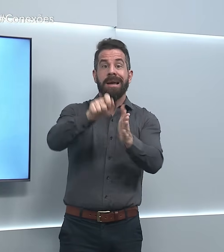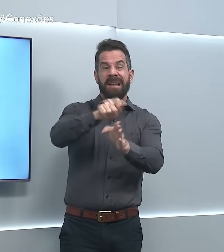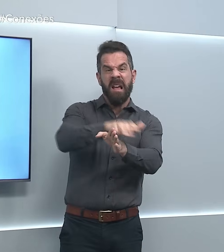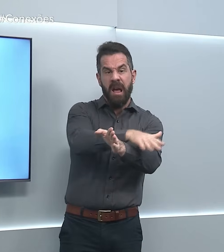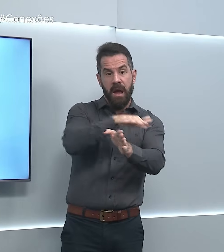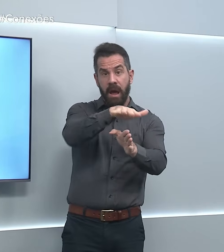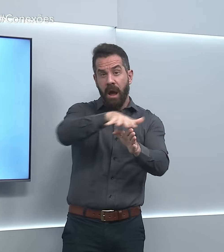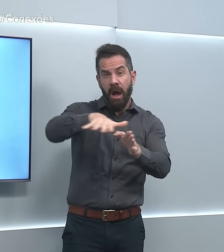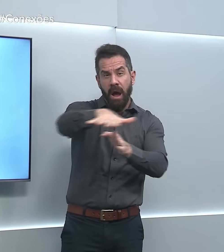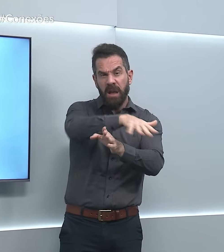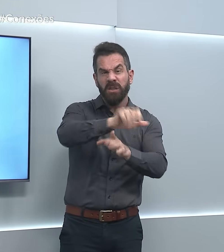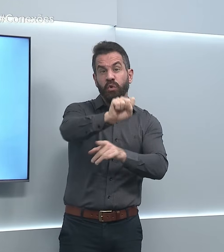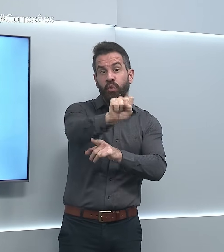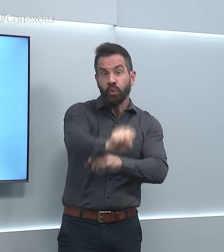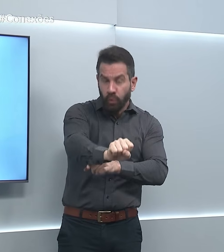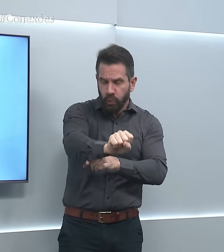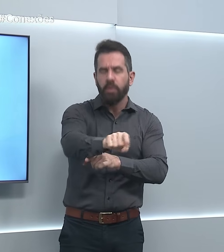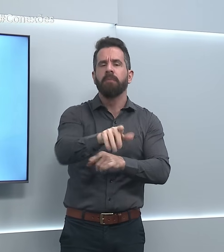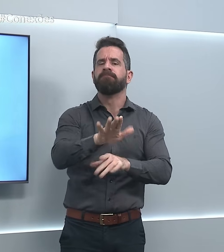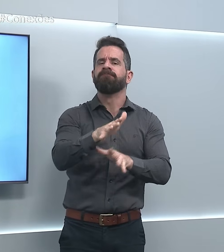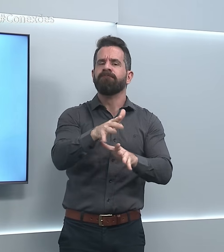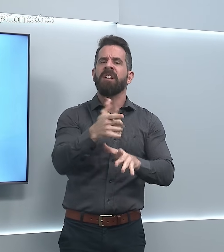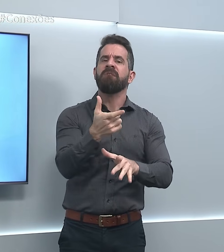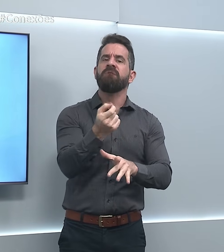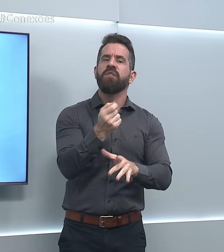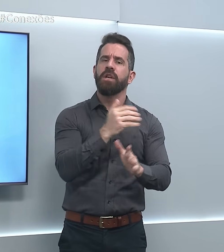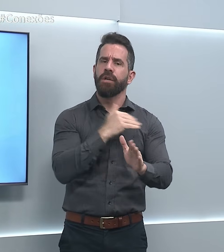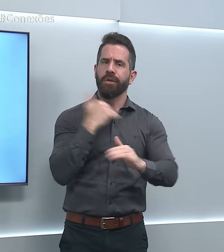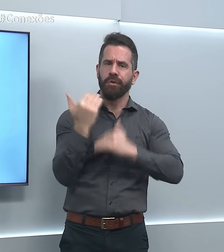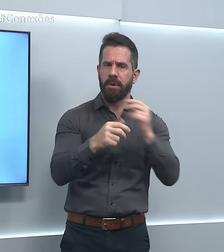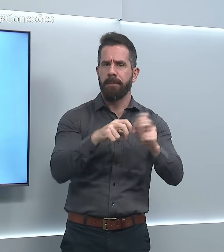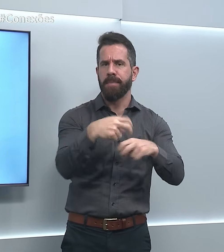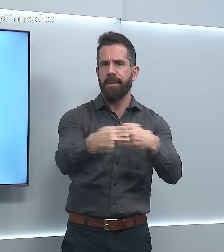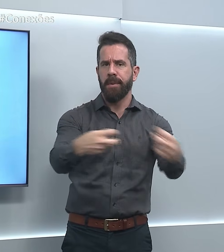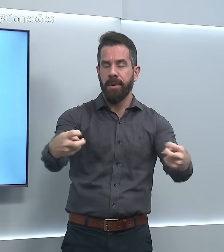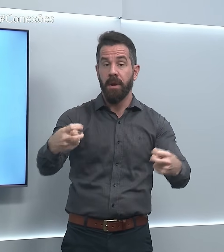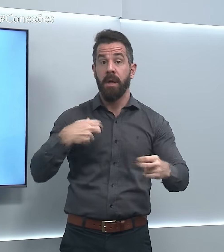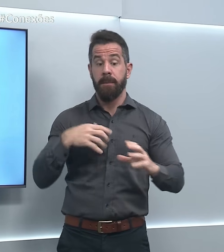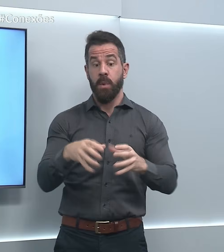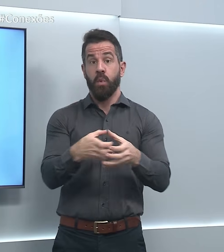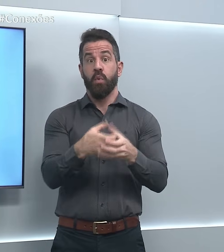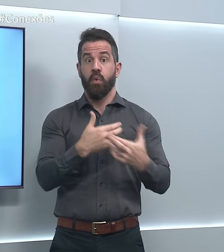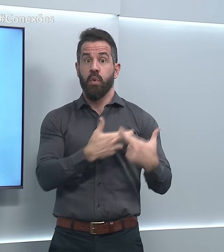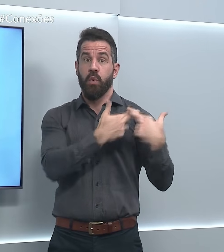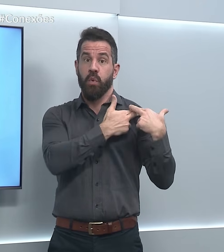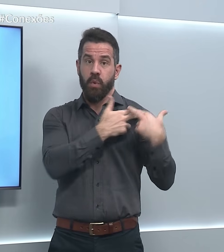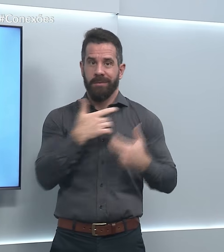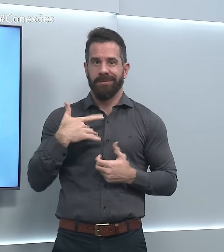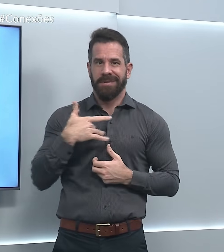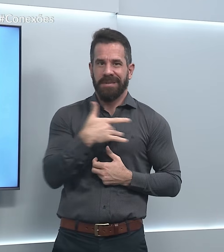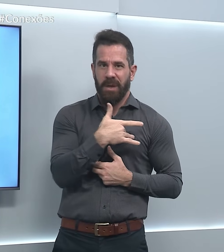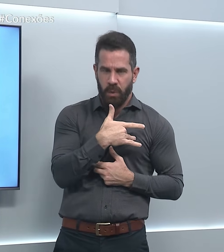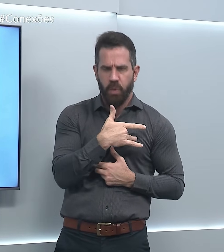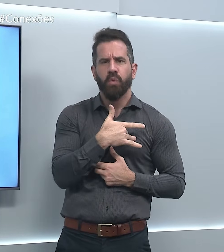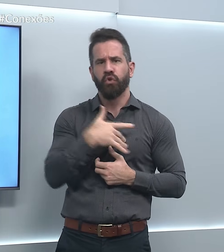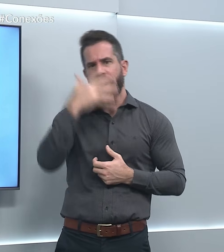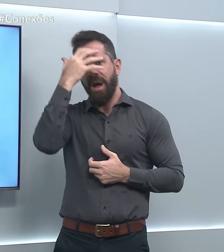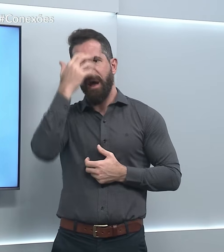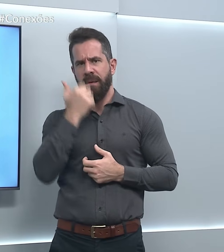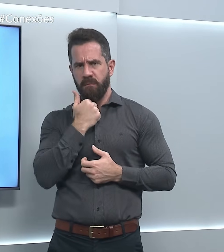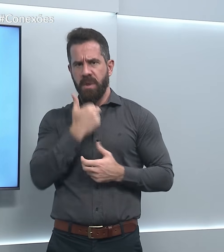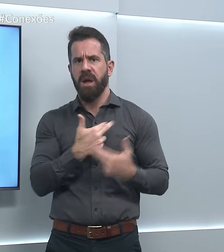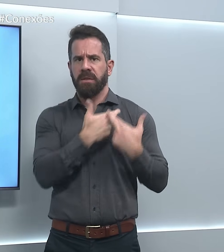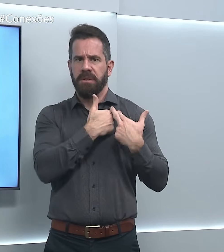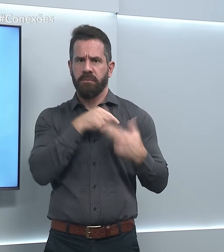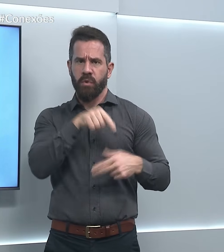mortos. Essa informação foi divulgada pelo Ministério da Saúde de Gaza, que é controlado pelo grupo Hamas. 4 vítimas